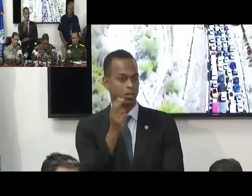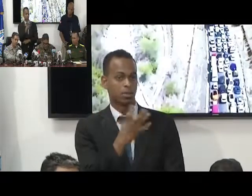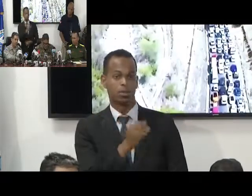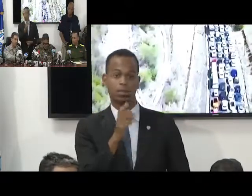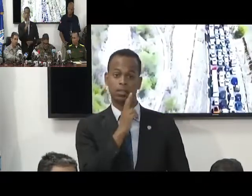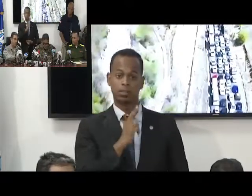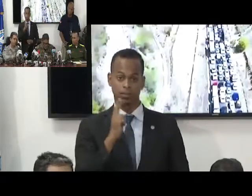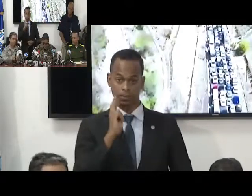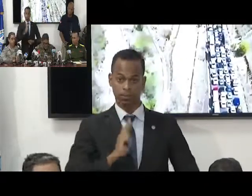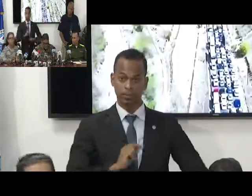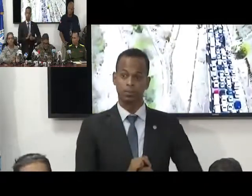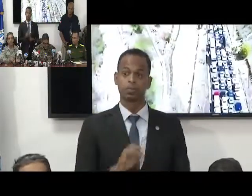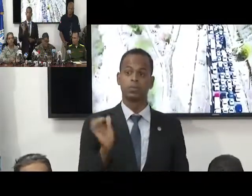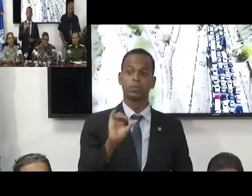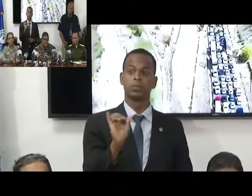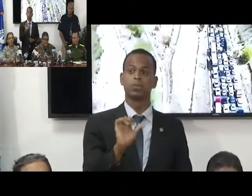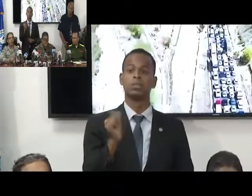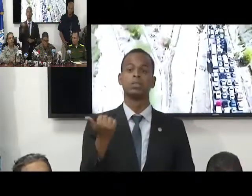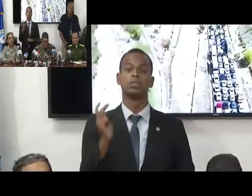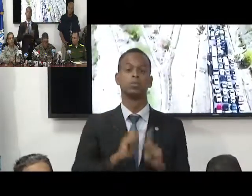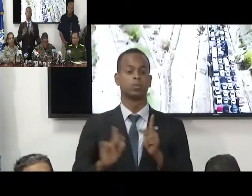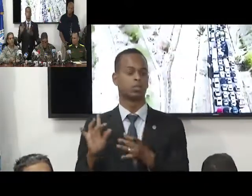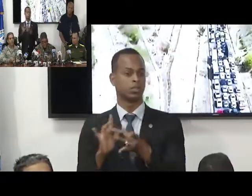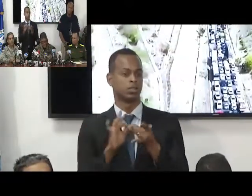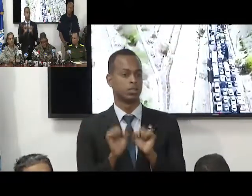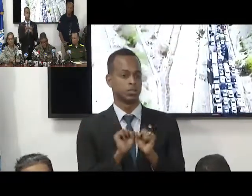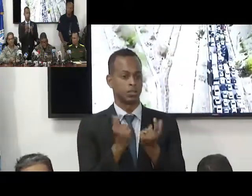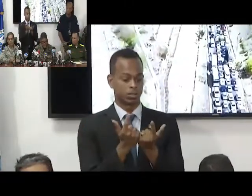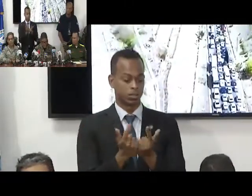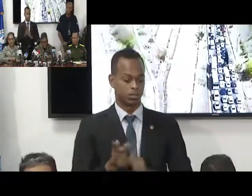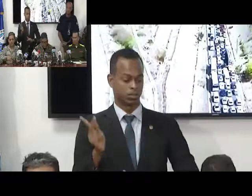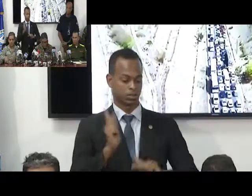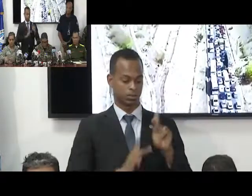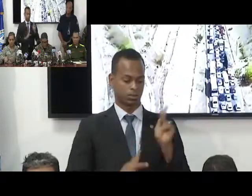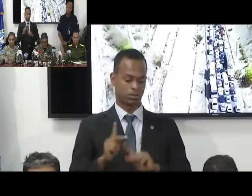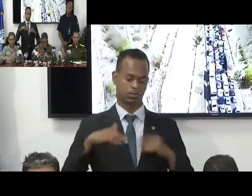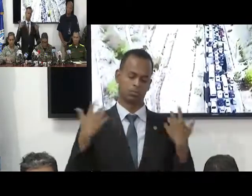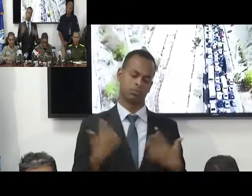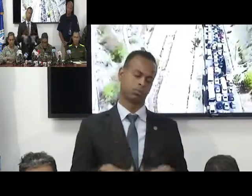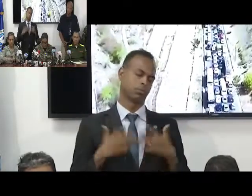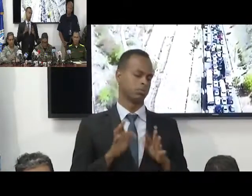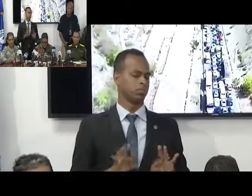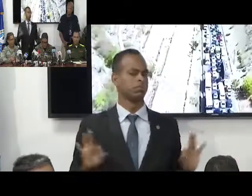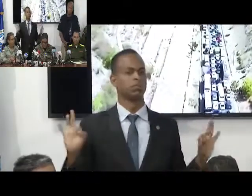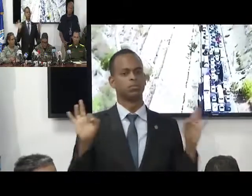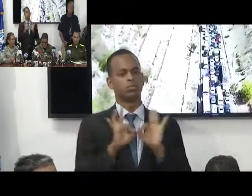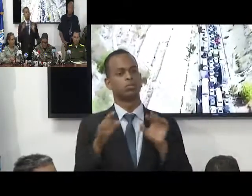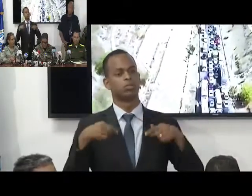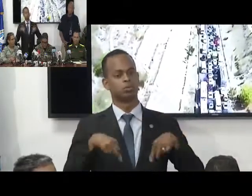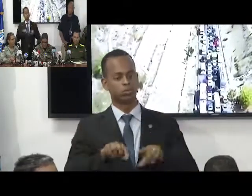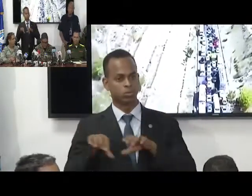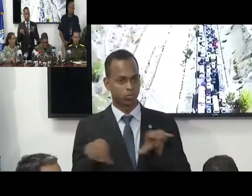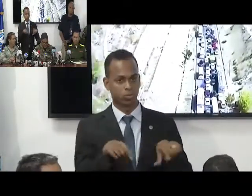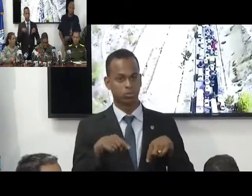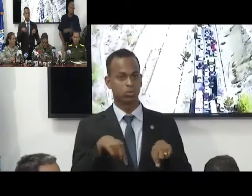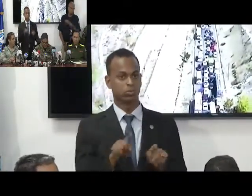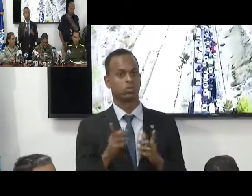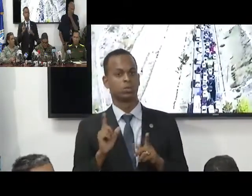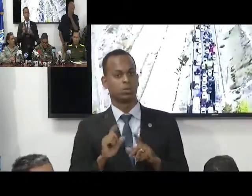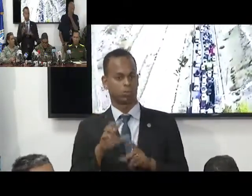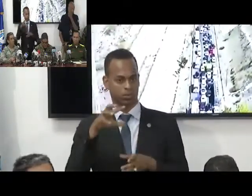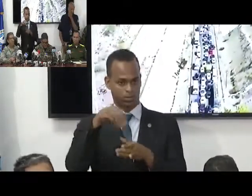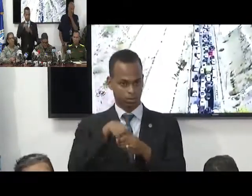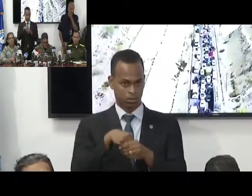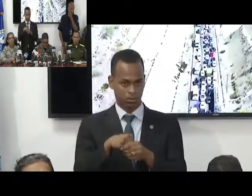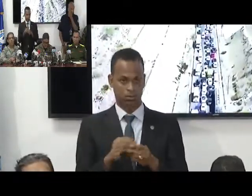se sumaron a través de sus redes sociales. Los ciudadanos y ciudadanas tuvieron un rol protagónico durante el operativo a través de sus